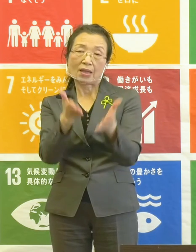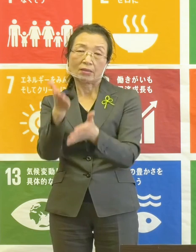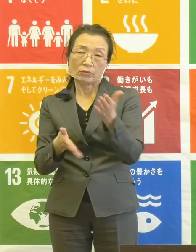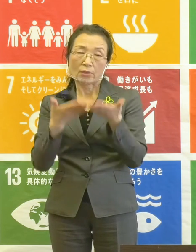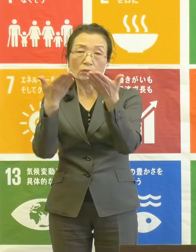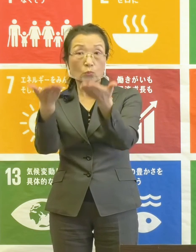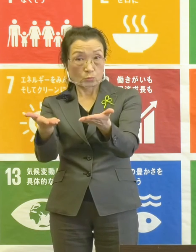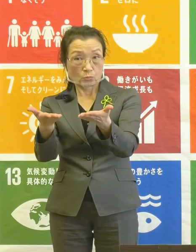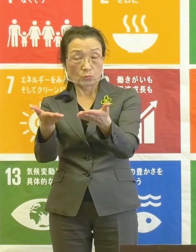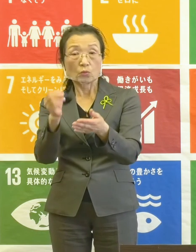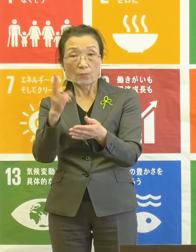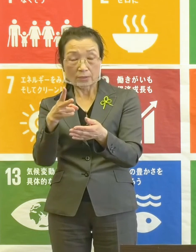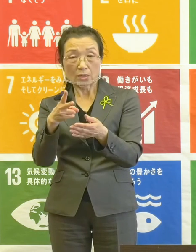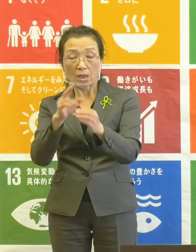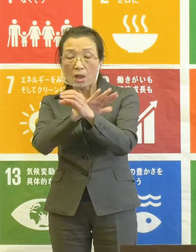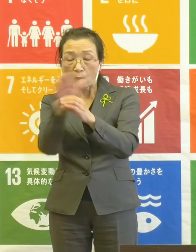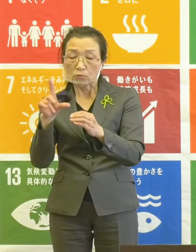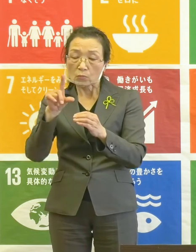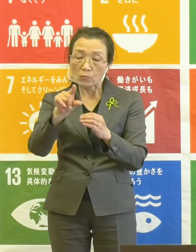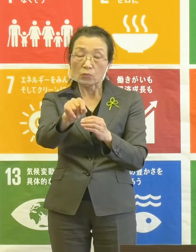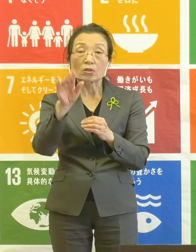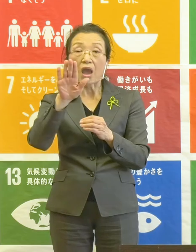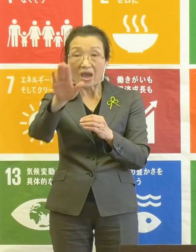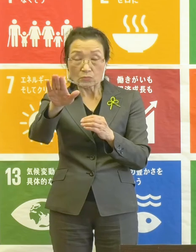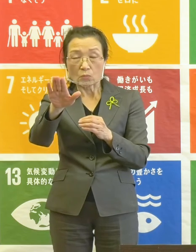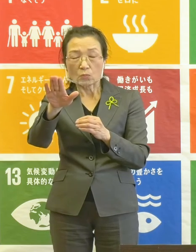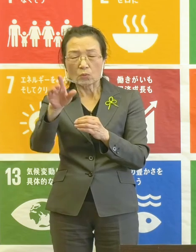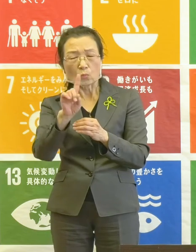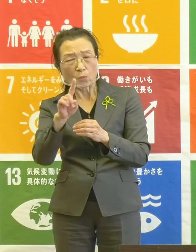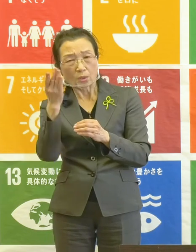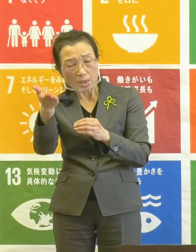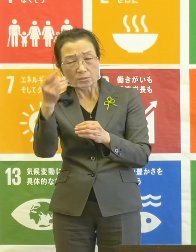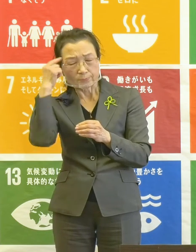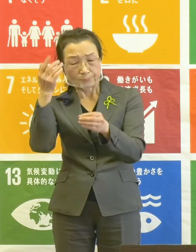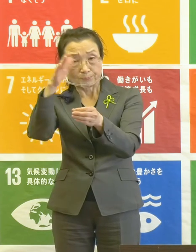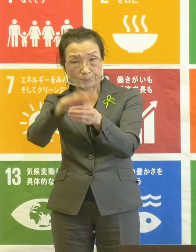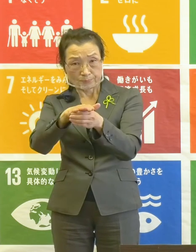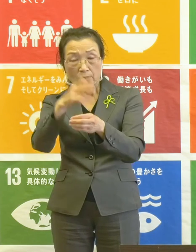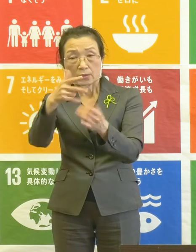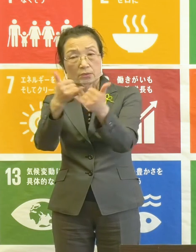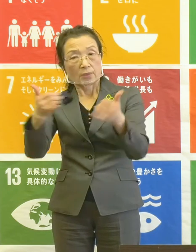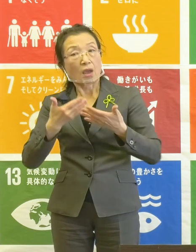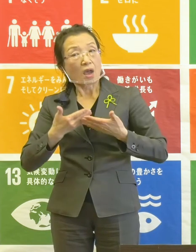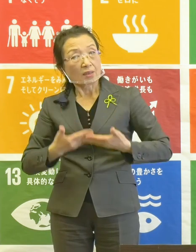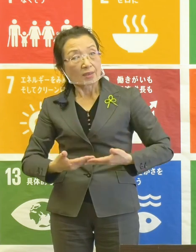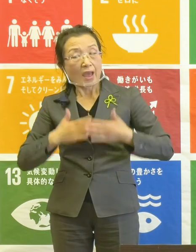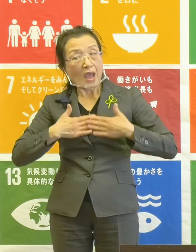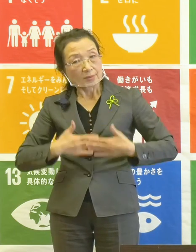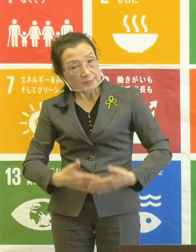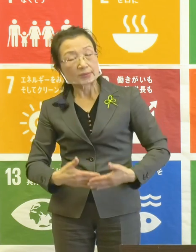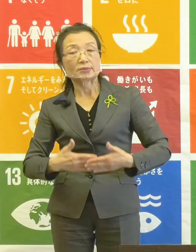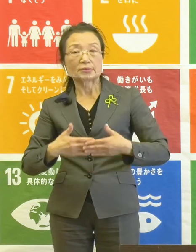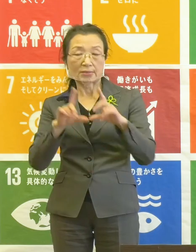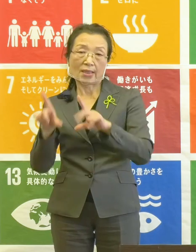方、ポストコロナ時代の到来を見据えた施策を推進し、市民が安全に安心して安